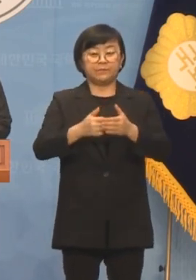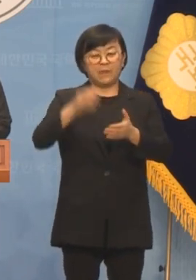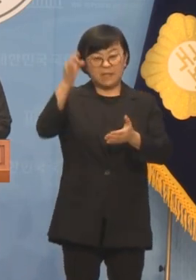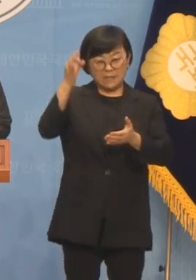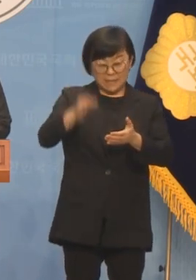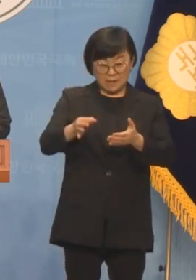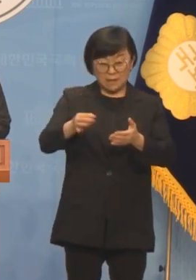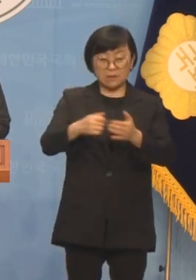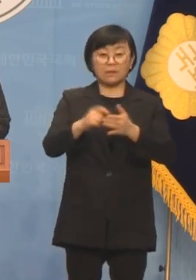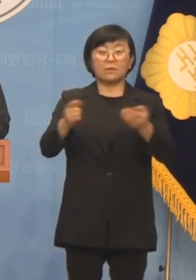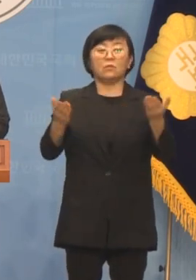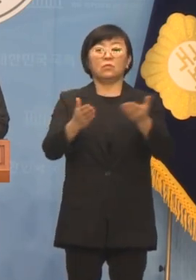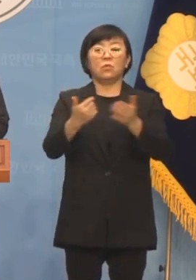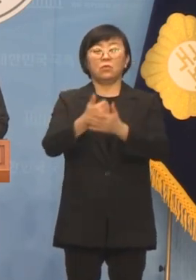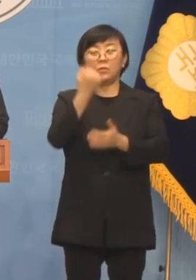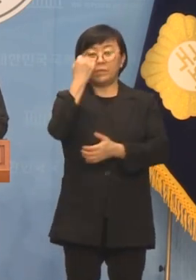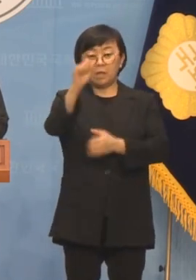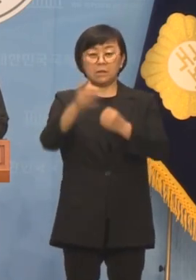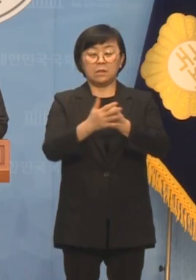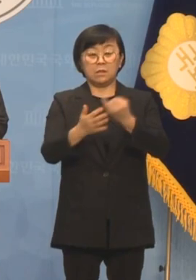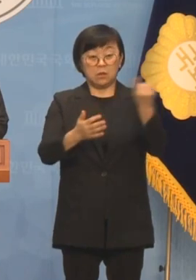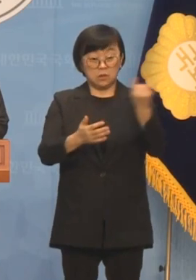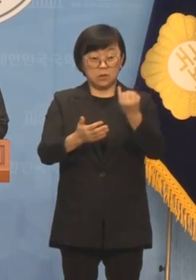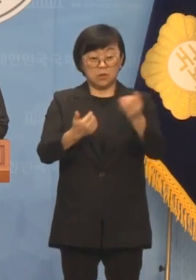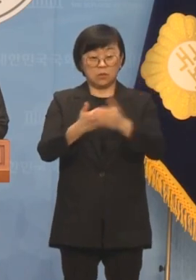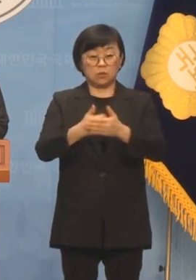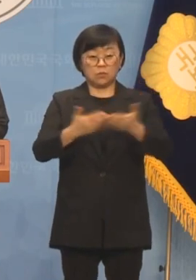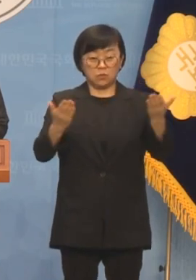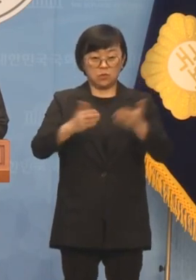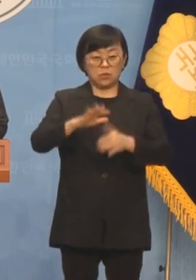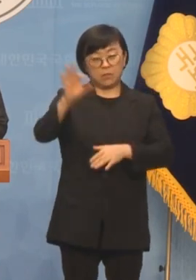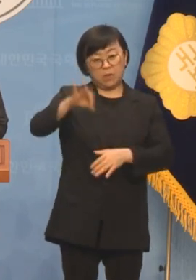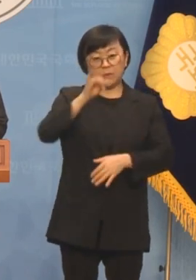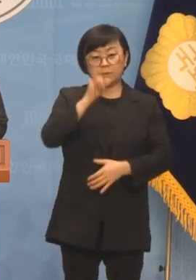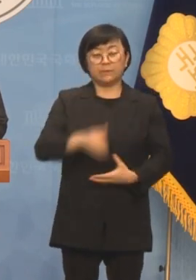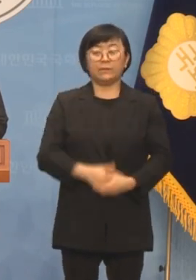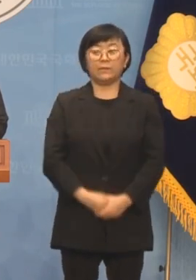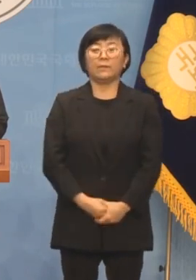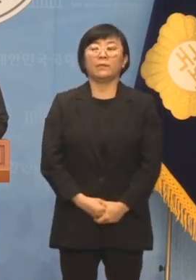노동으로 낙인 찍고 여성 노동을 폄훼하는 것입니다.